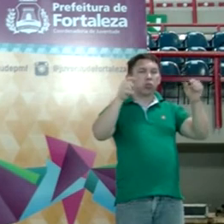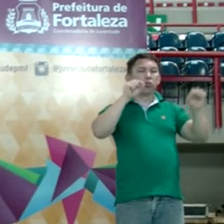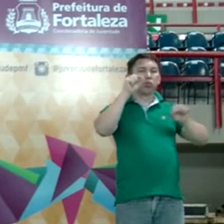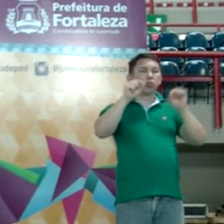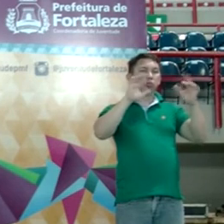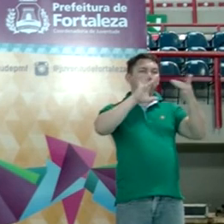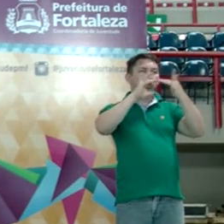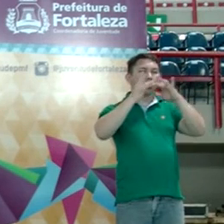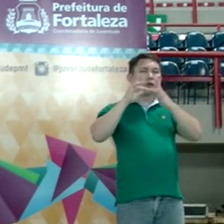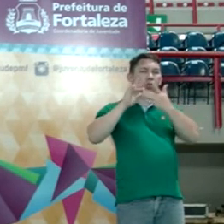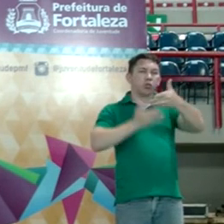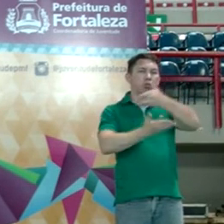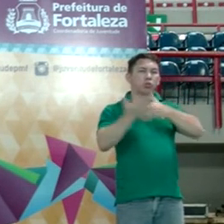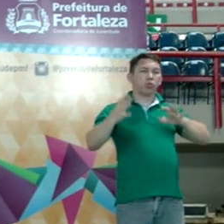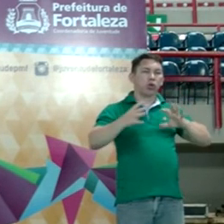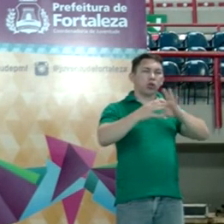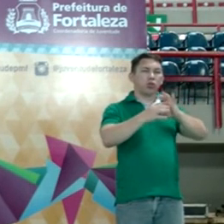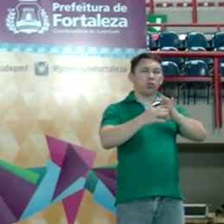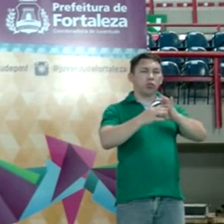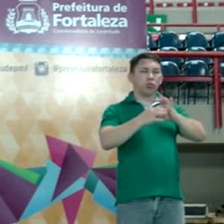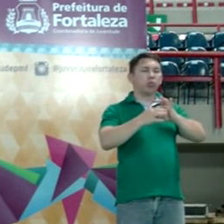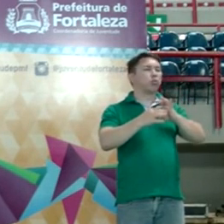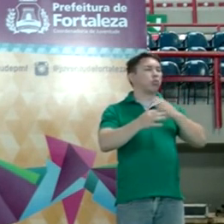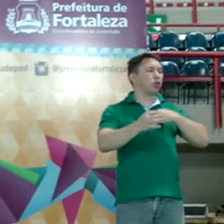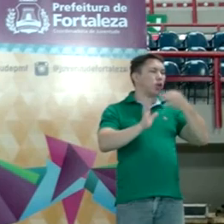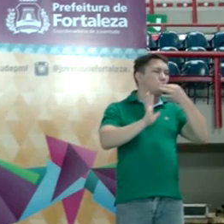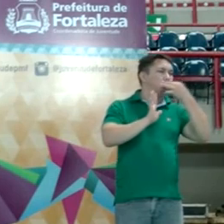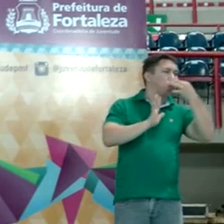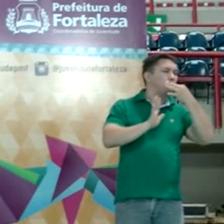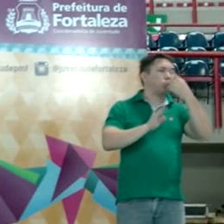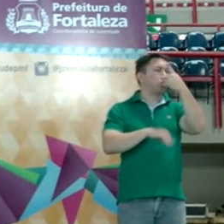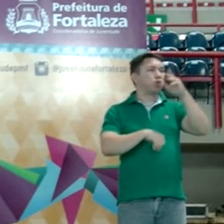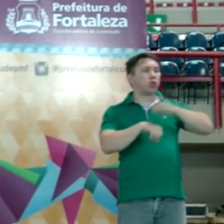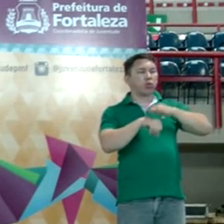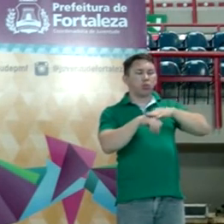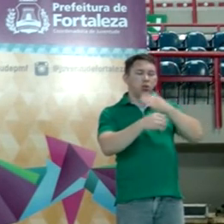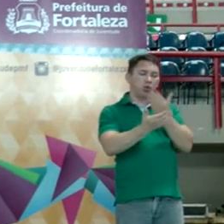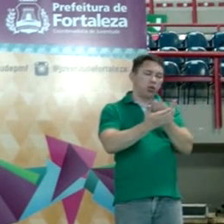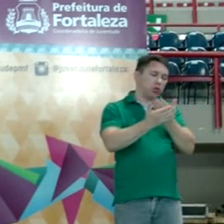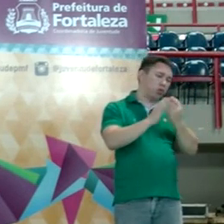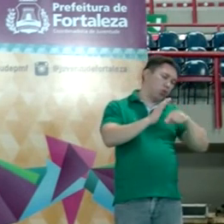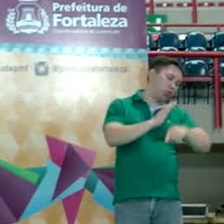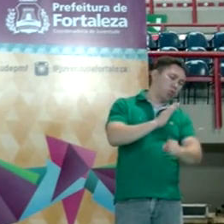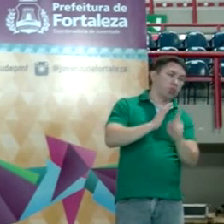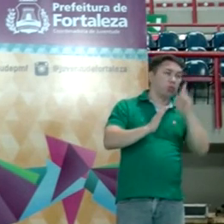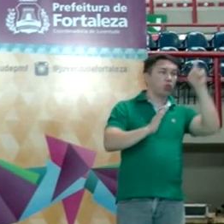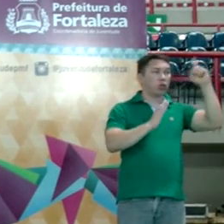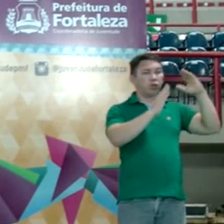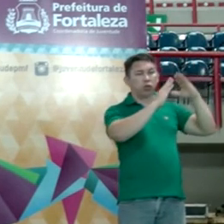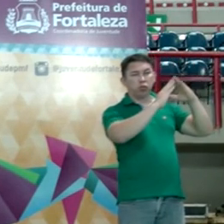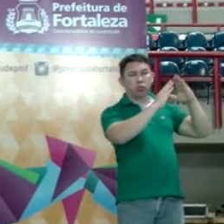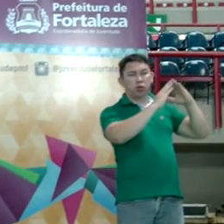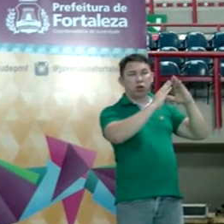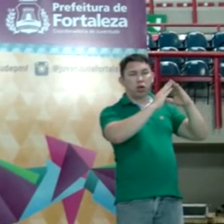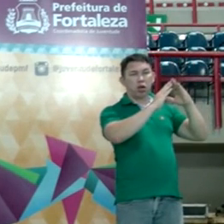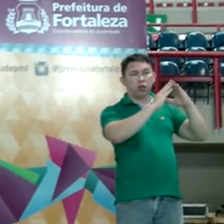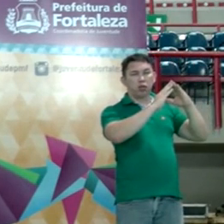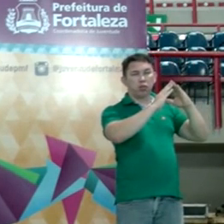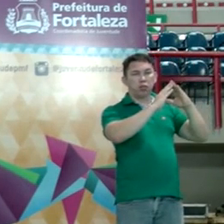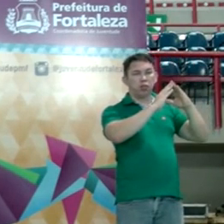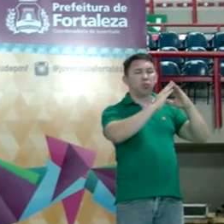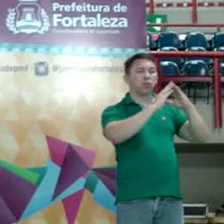para as conexões, certo? São dicas, coisas que vocês podem estudar e aprofundar quando chegarem em casa,